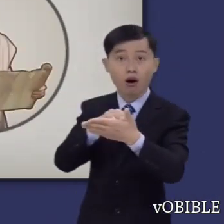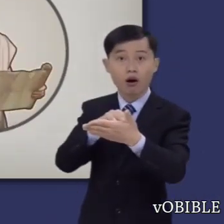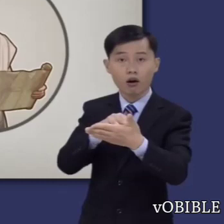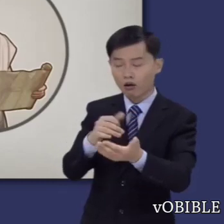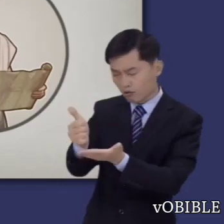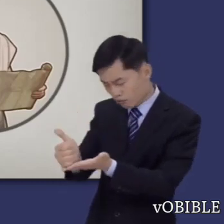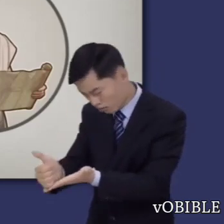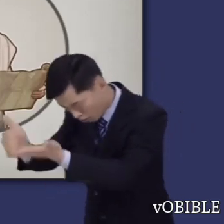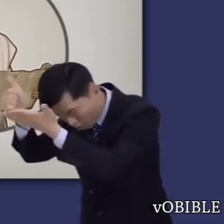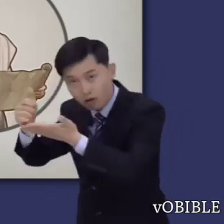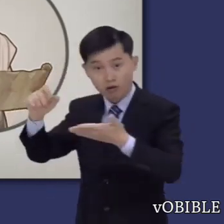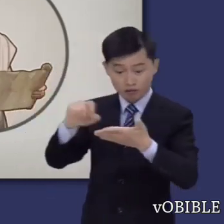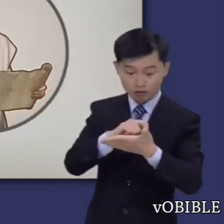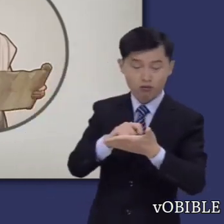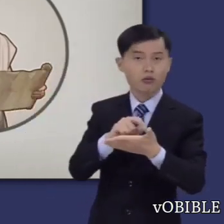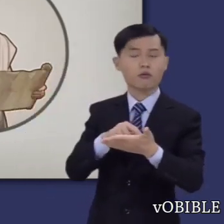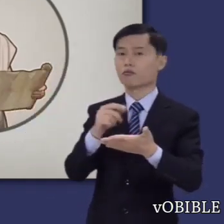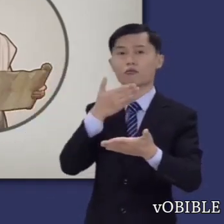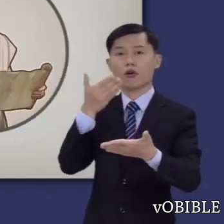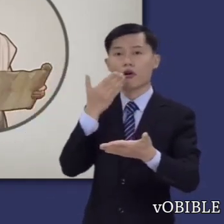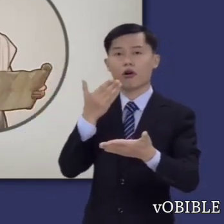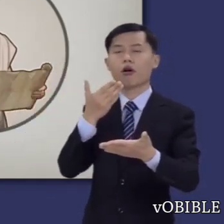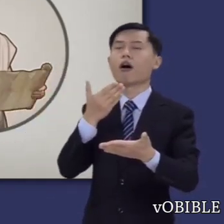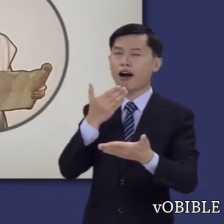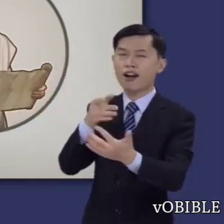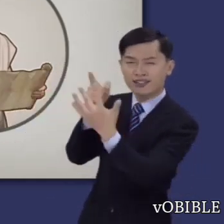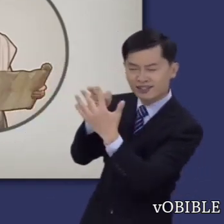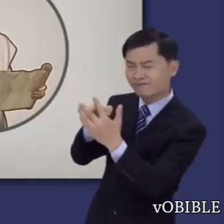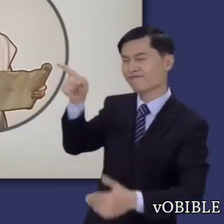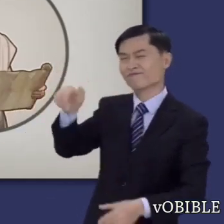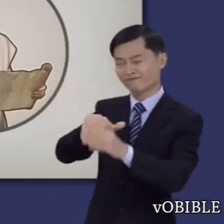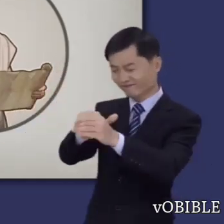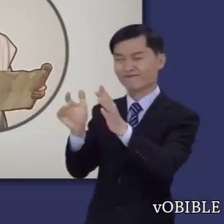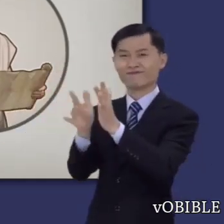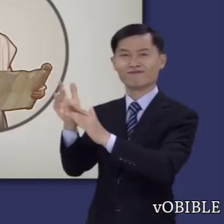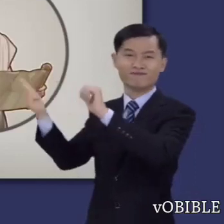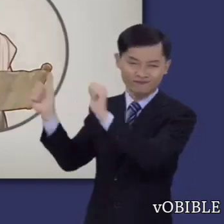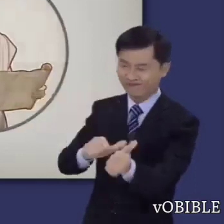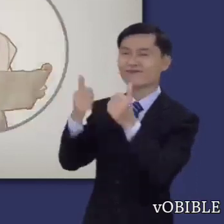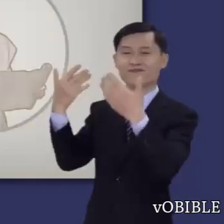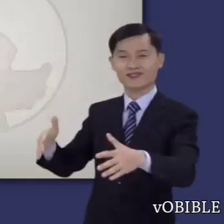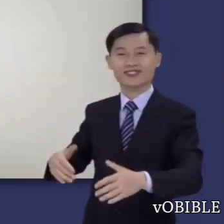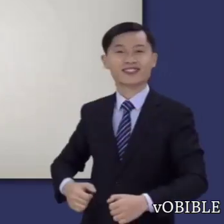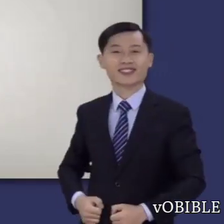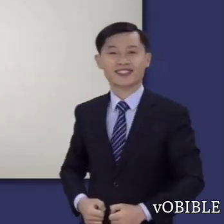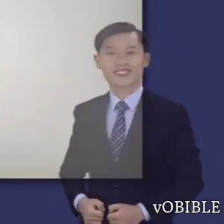中用这个头衔称呼他，有人因此推测，那时提阿菲罗已经是基督徒